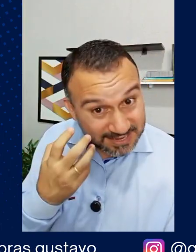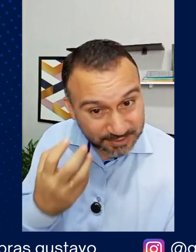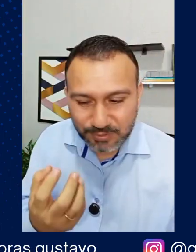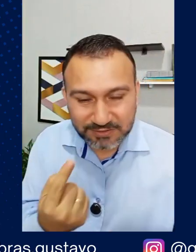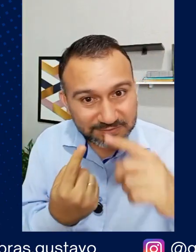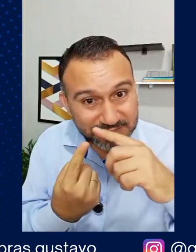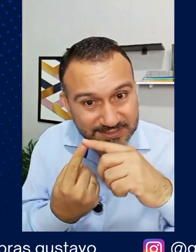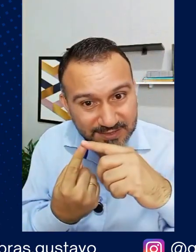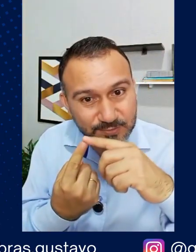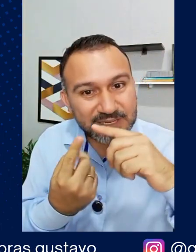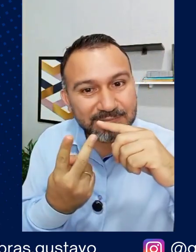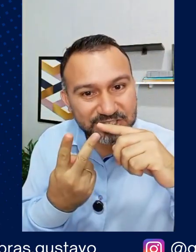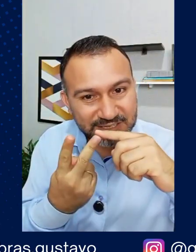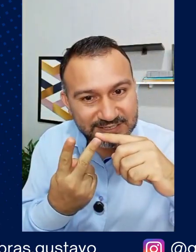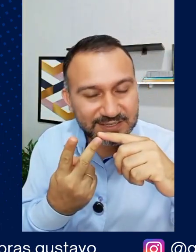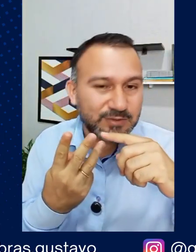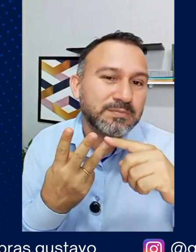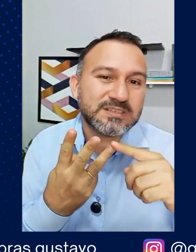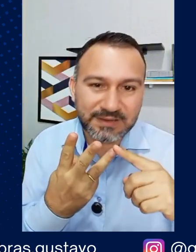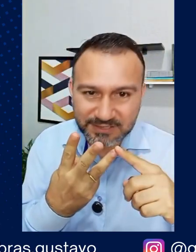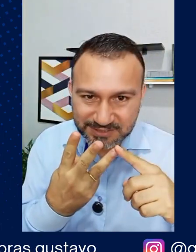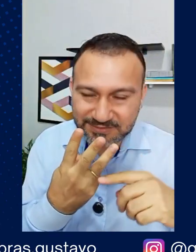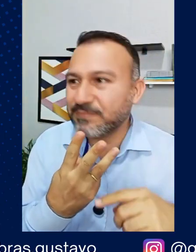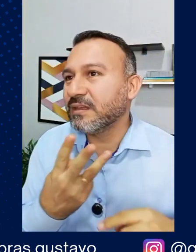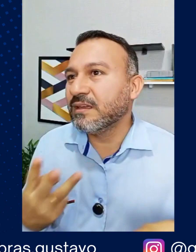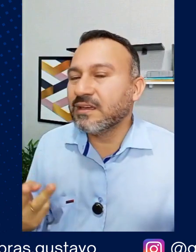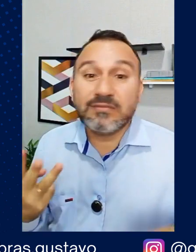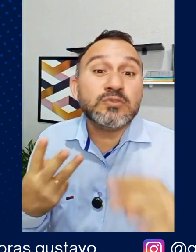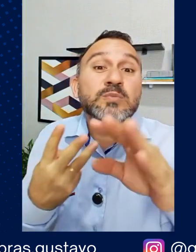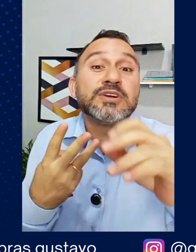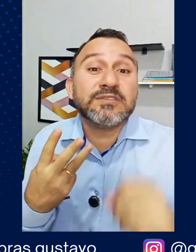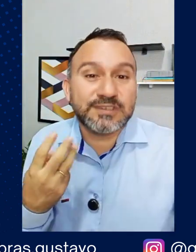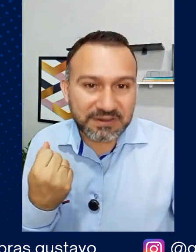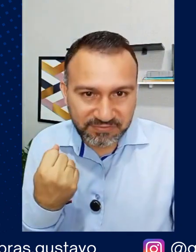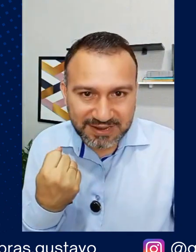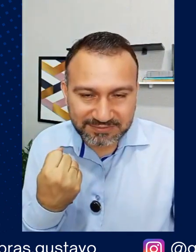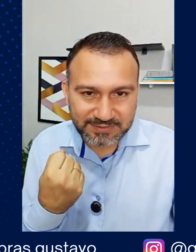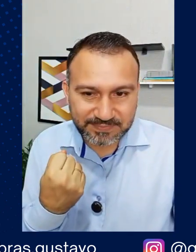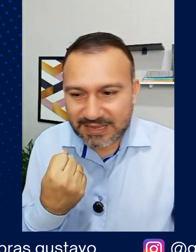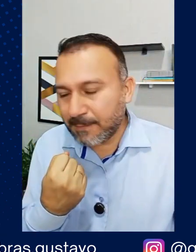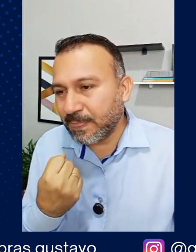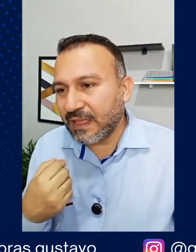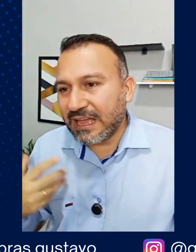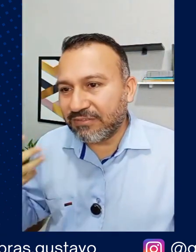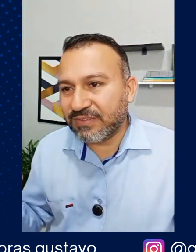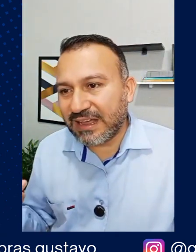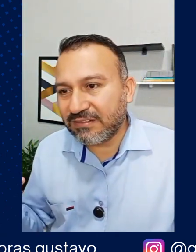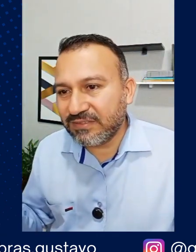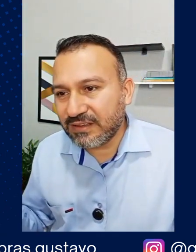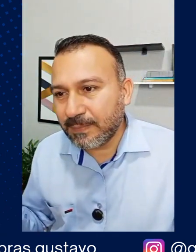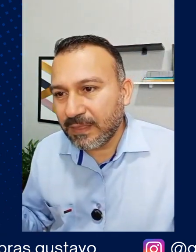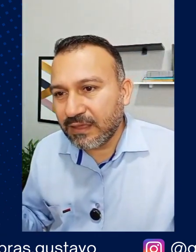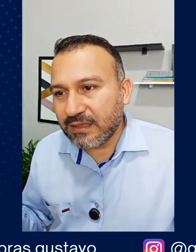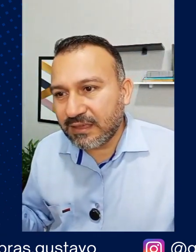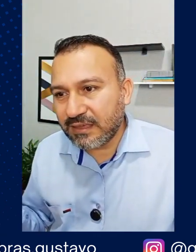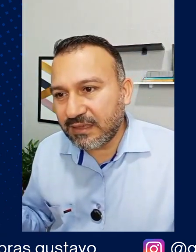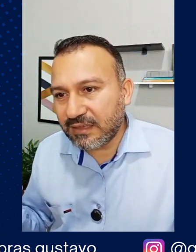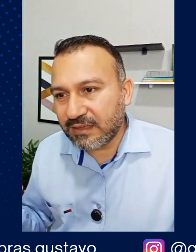que é baseado em visão, imaginação e perspectiva. Vamos supor que fosse a Flávia, tá? A